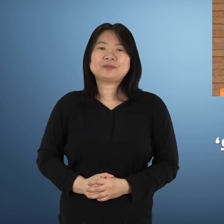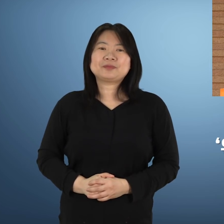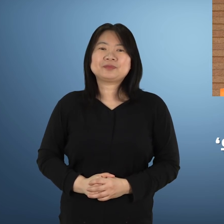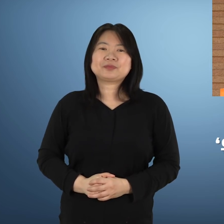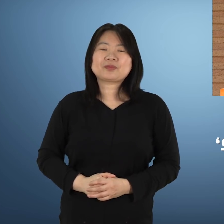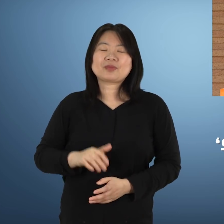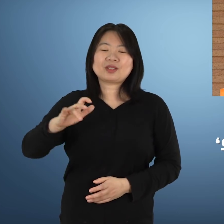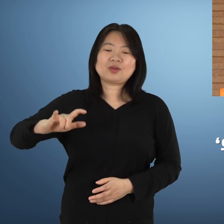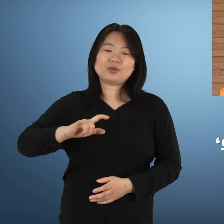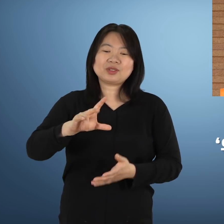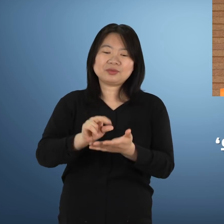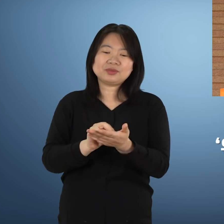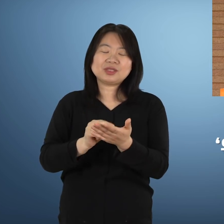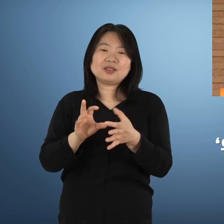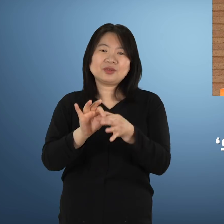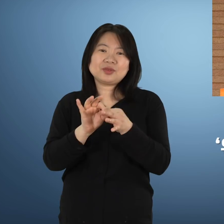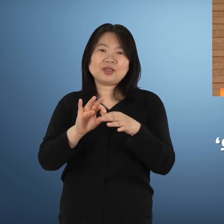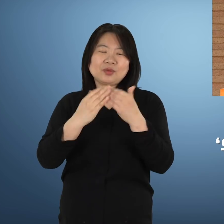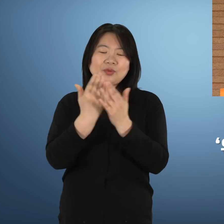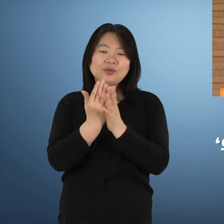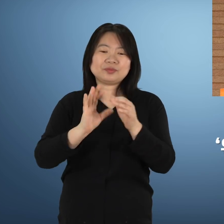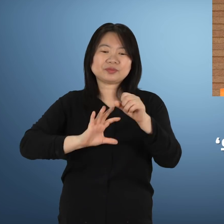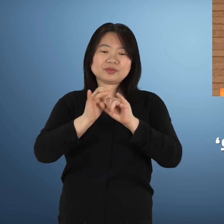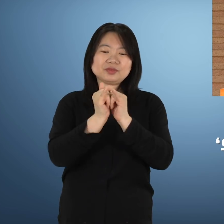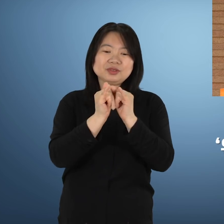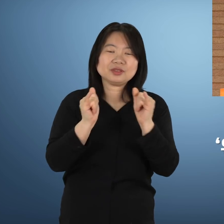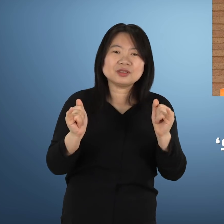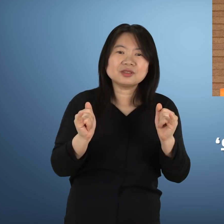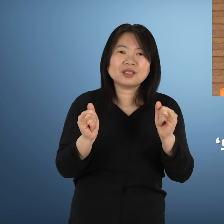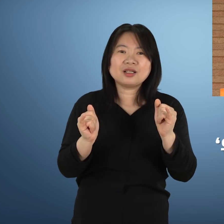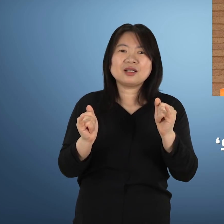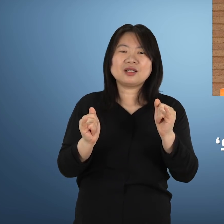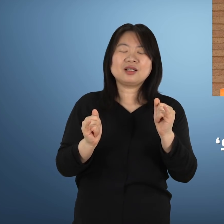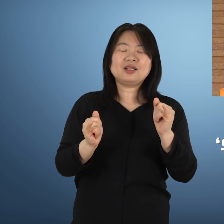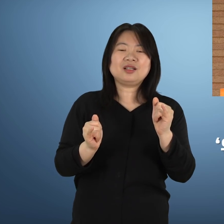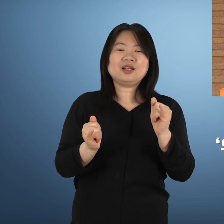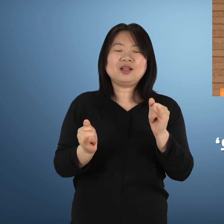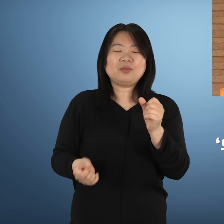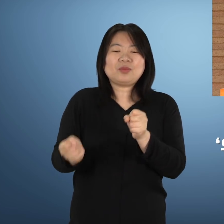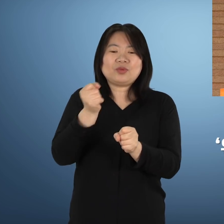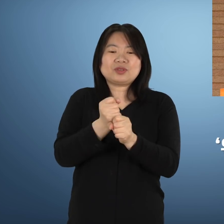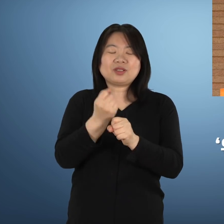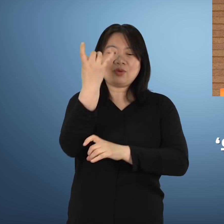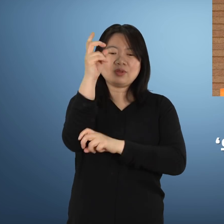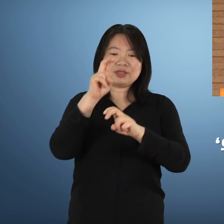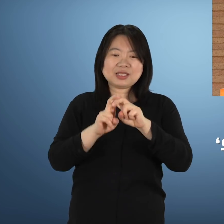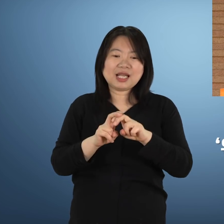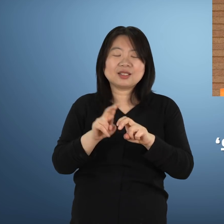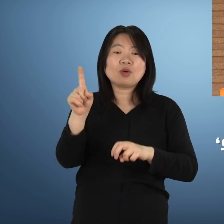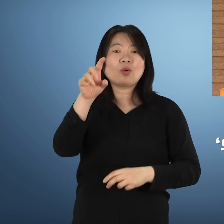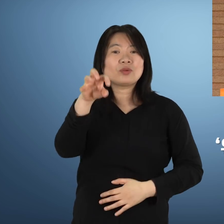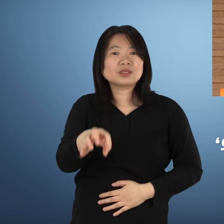이 코로나 사태를 통해서 온 인류가 복귀해야 될 원점의 자리가 어디입니까?